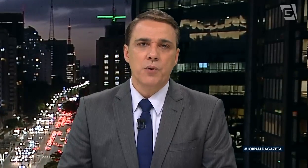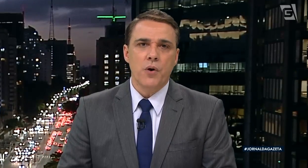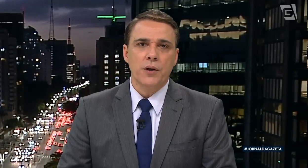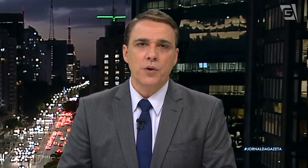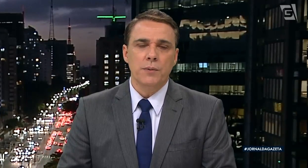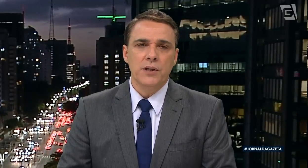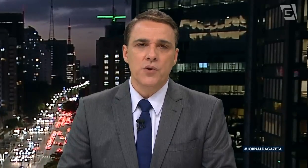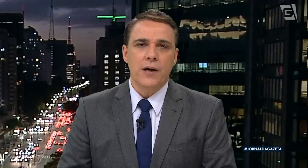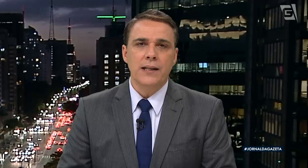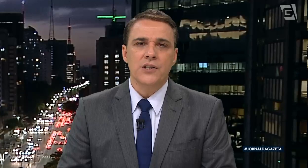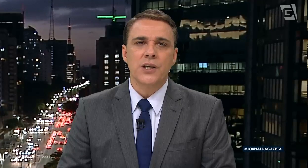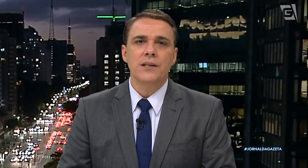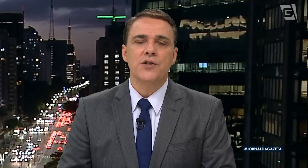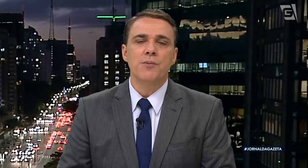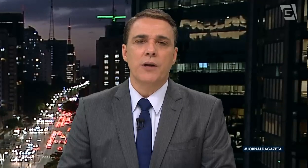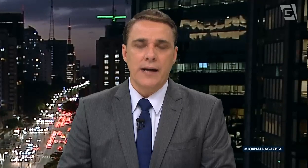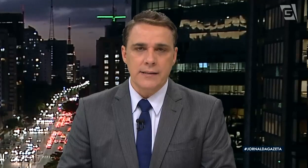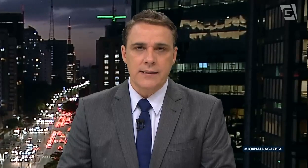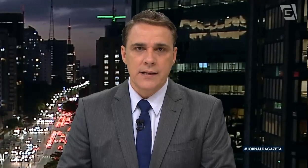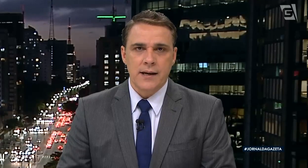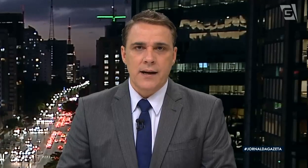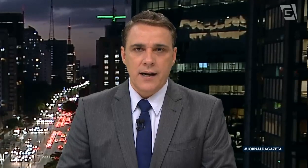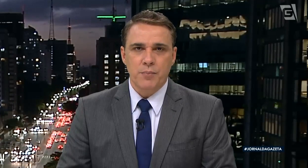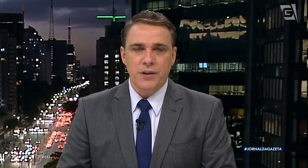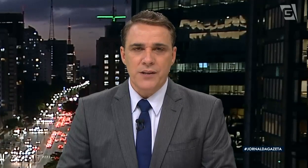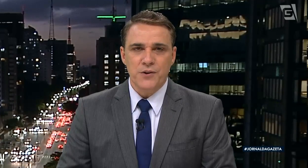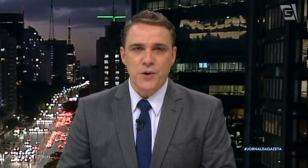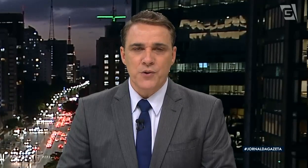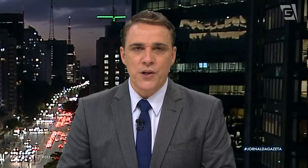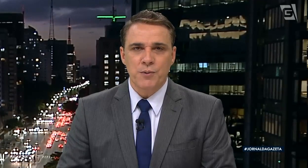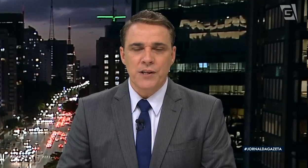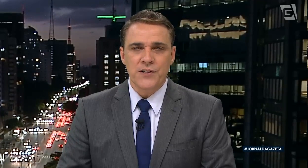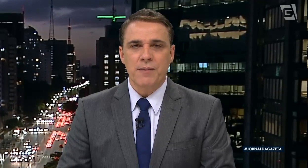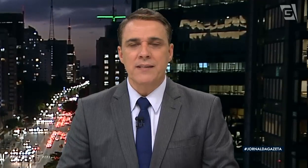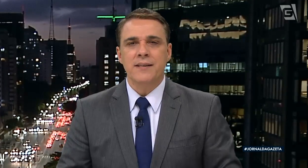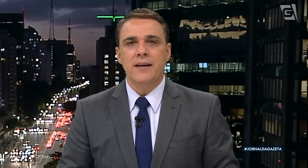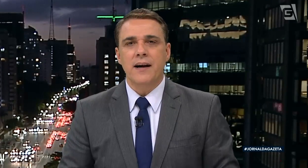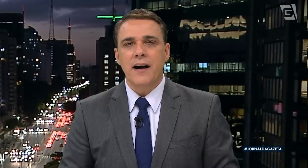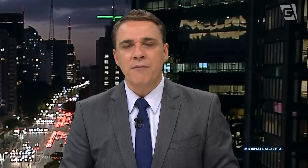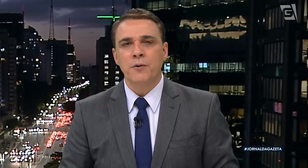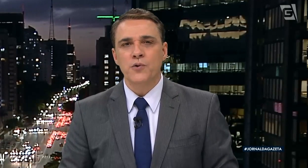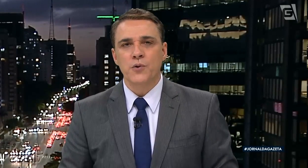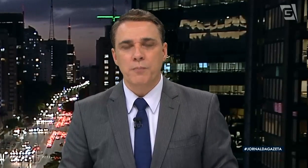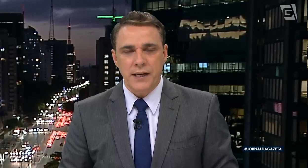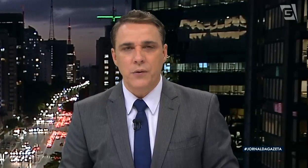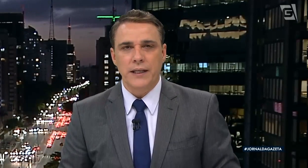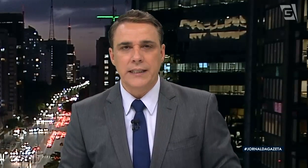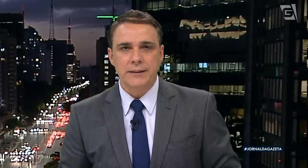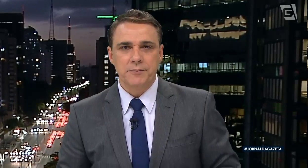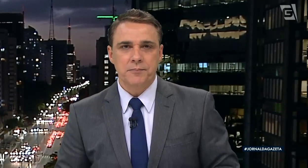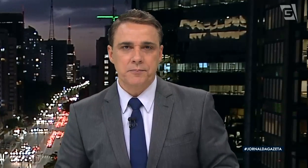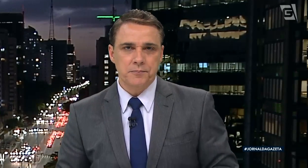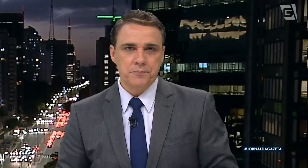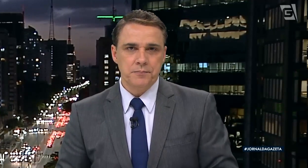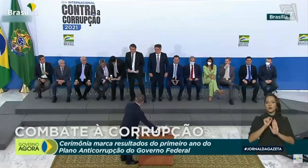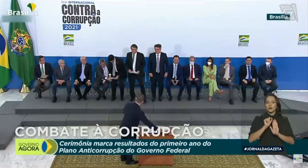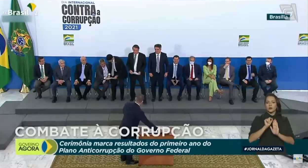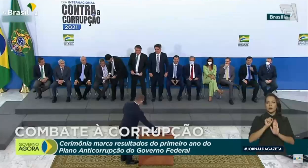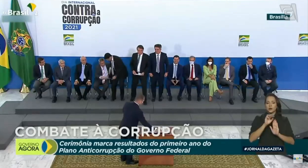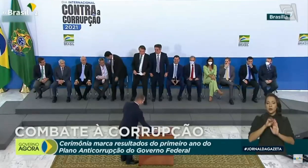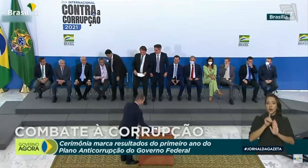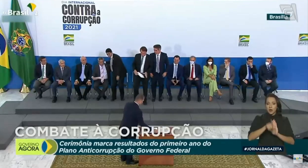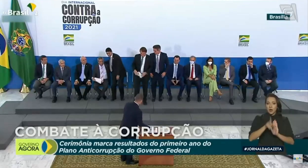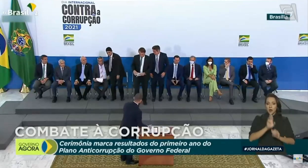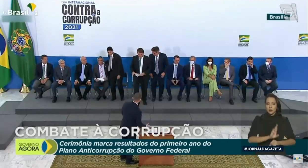que foi preso por ordem do Ministro Alexandre de Moraes a reportagem do nosso correspondente em Brasília Afonso Marangoni